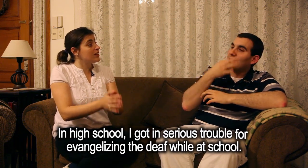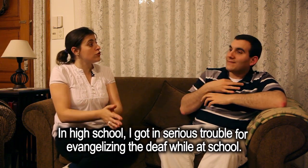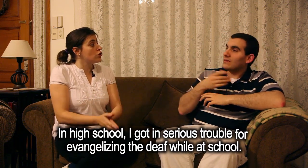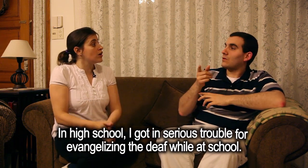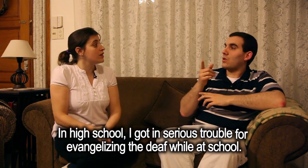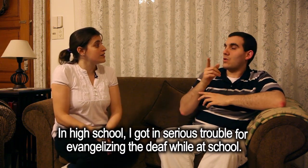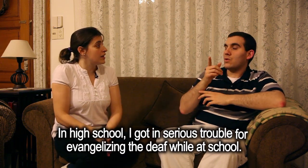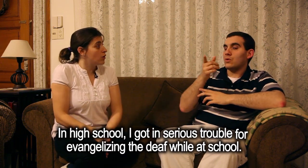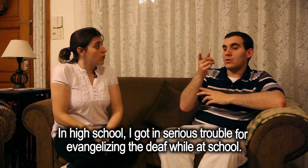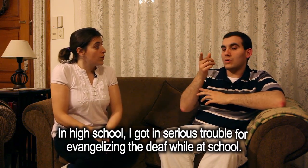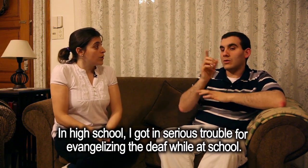dentro del liceo.